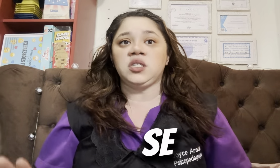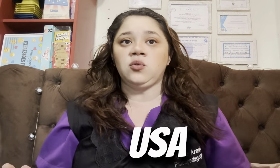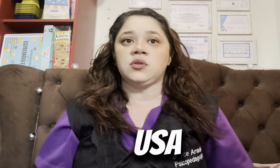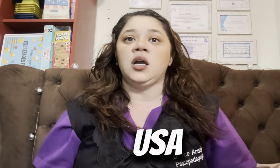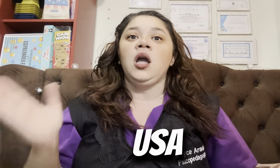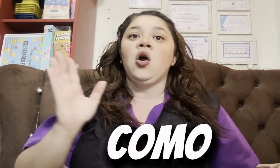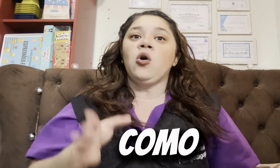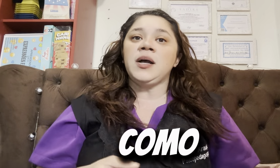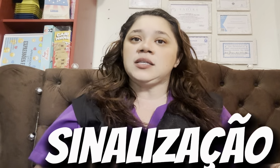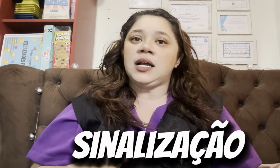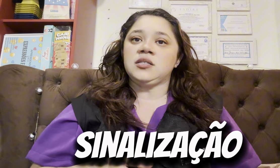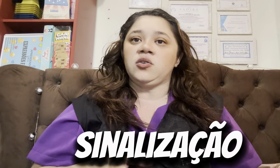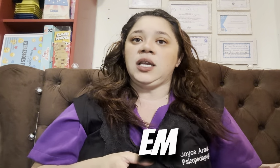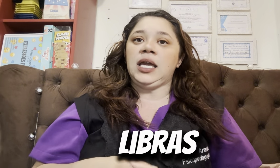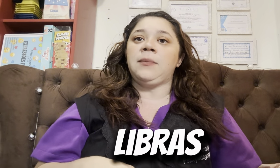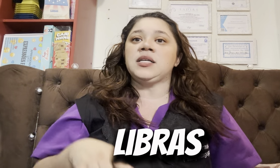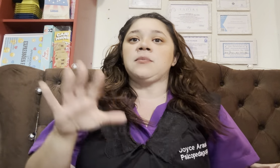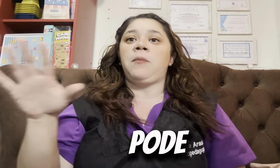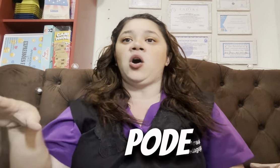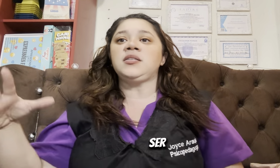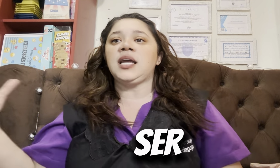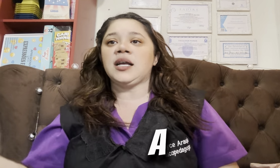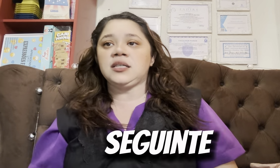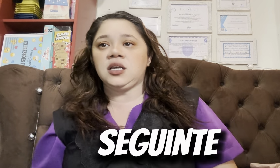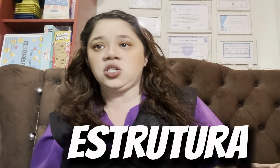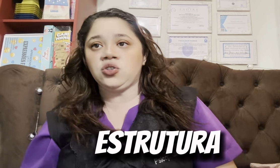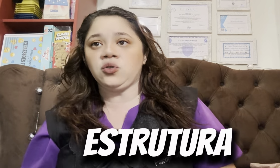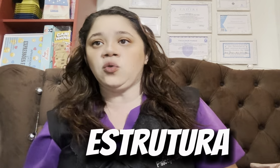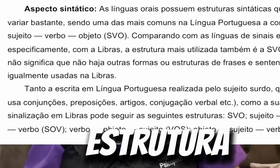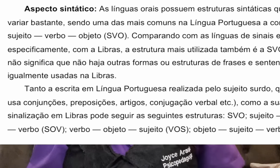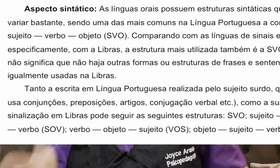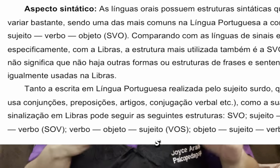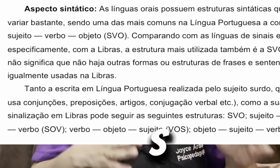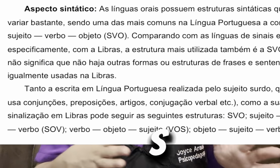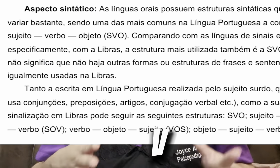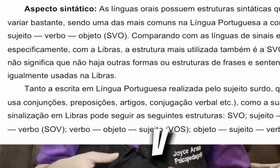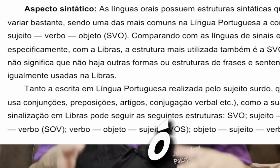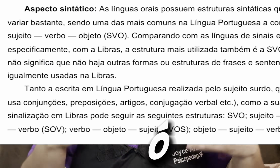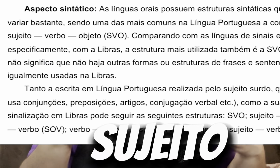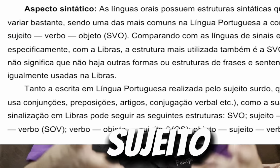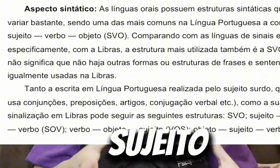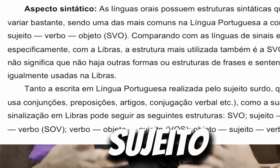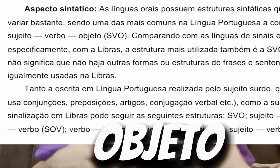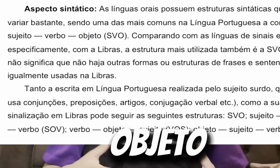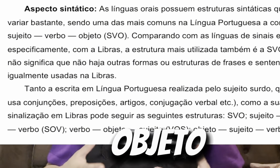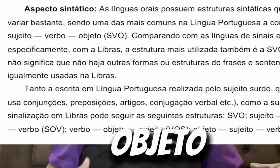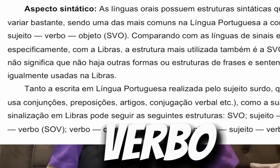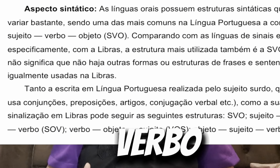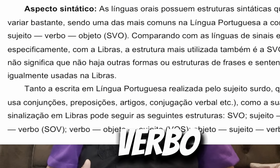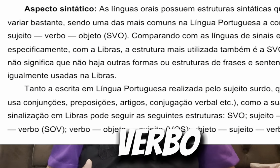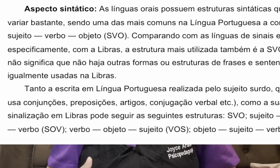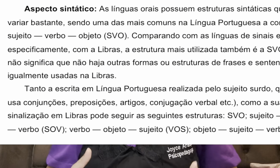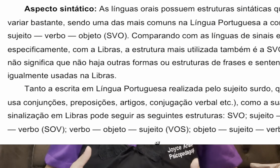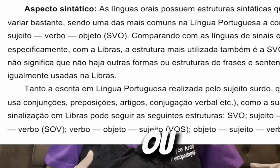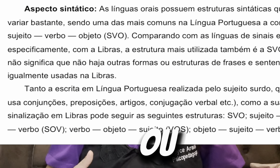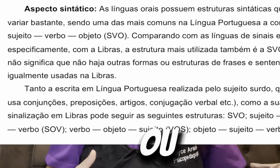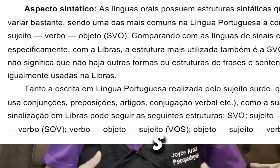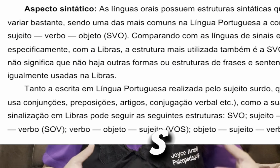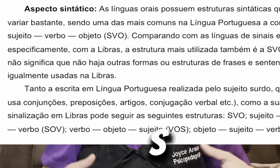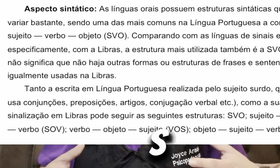usa. Como a sinalização em Libras, pode seguir a seguinte estrutura: SVO, sujeito, objeto, verbo. Ou